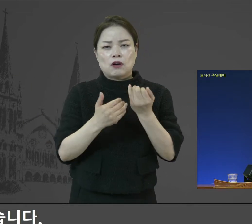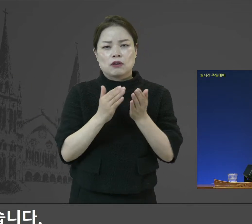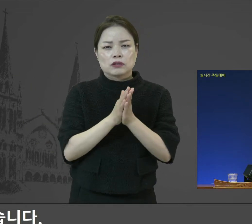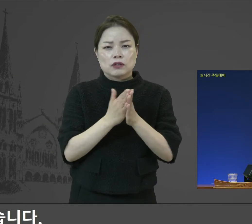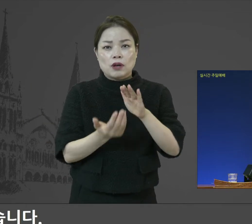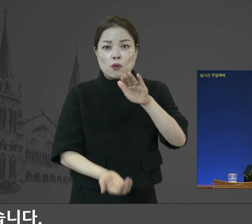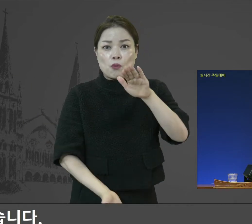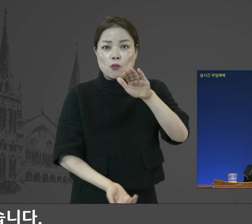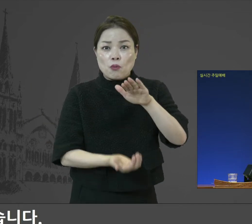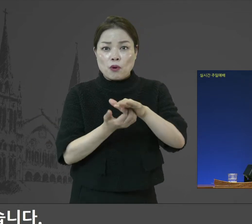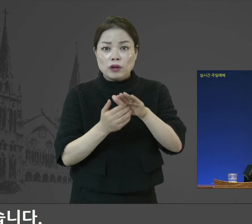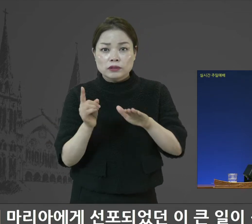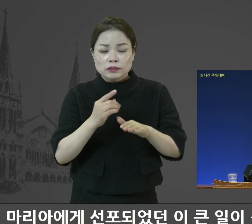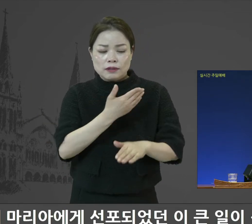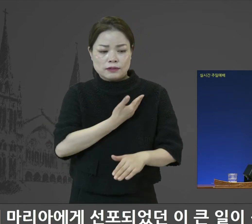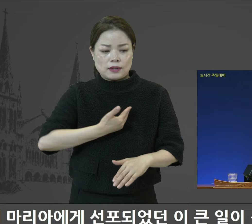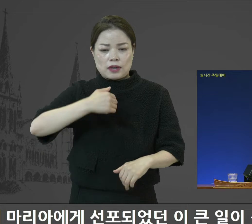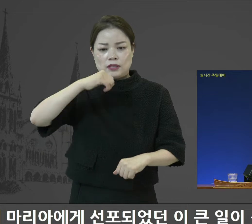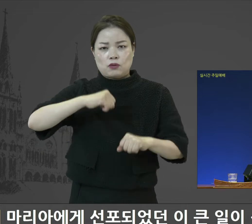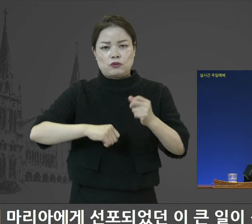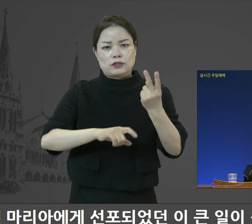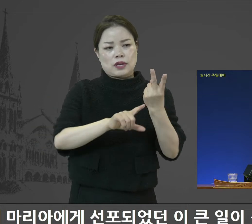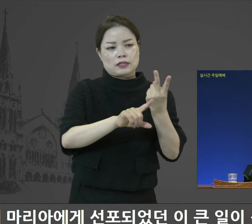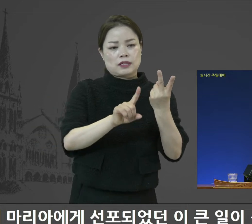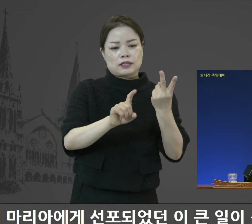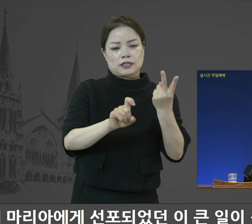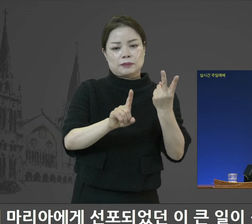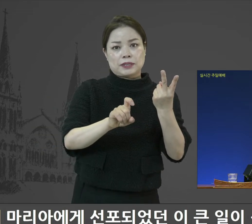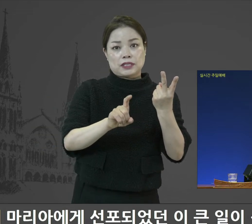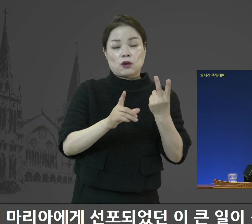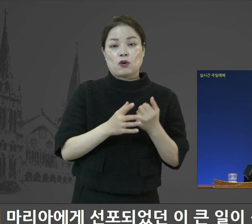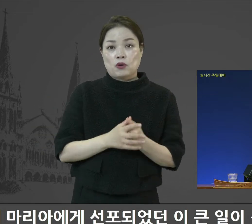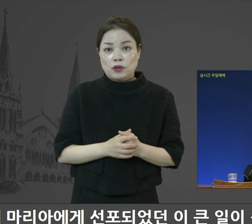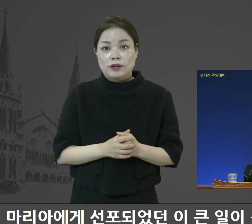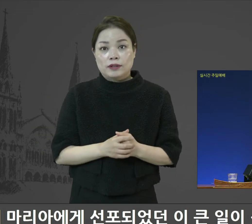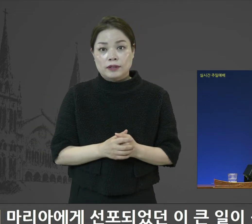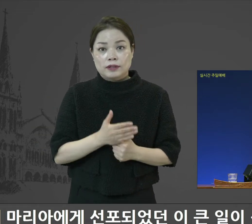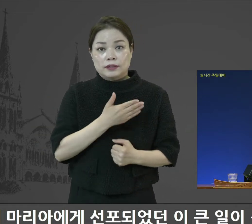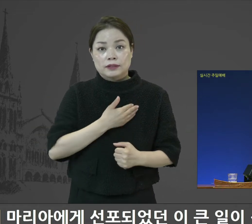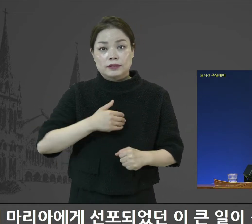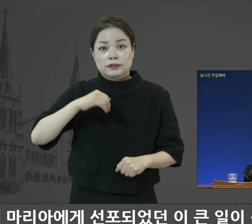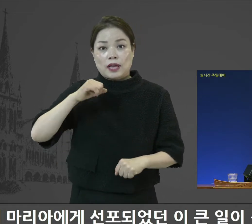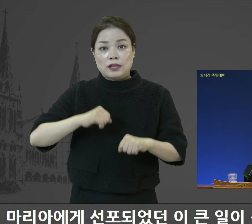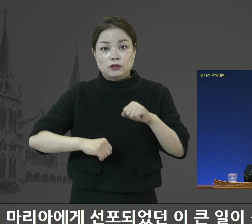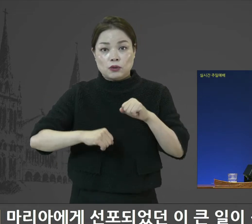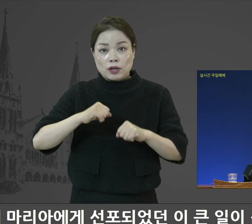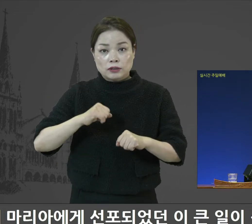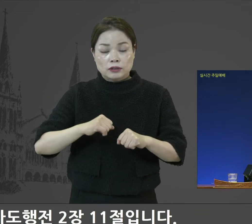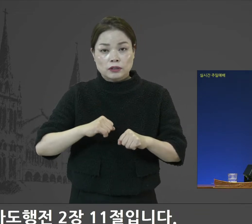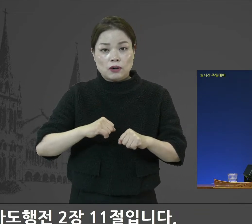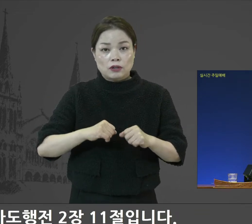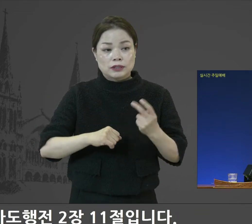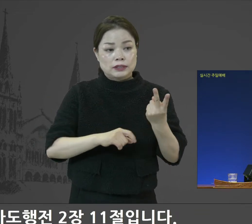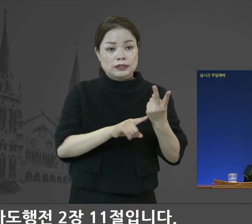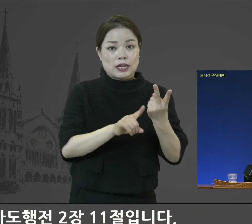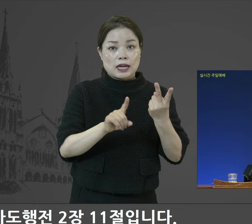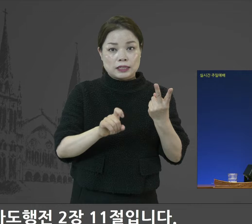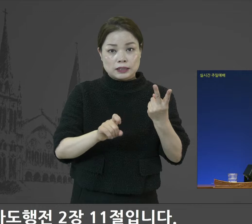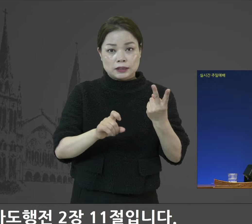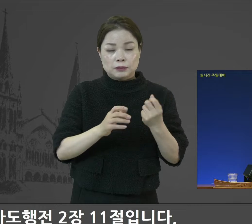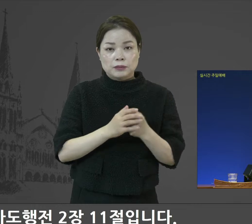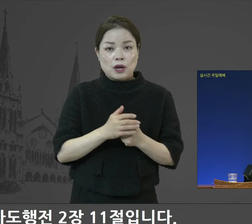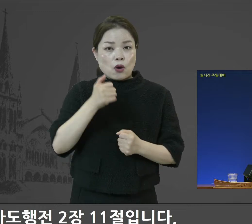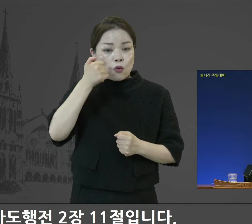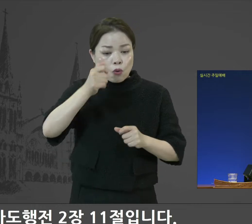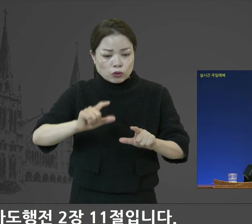게 어디냐면 사도행전 2장 11절입니다. 사도행전 2장 11절, 그